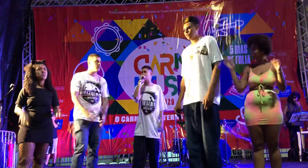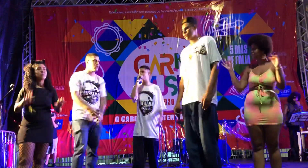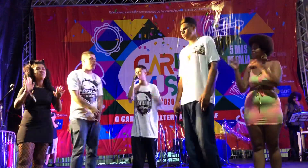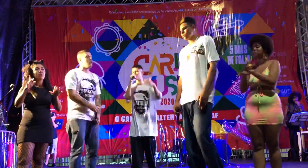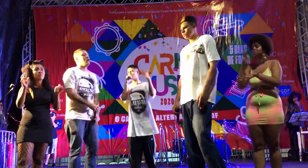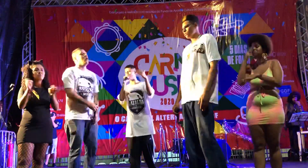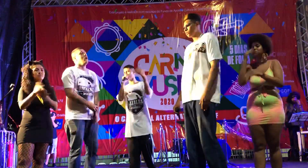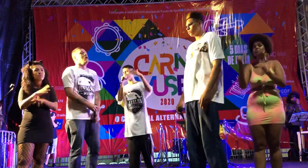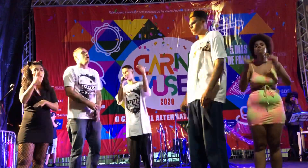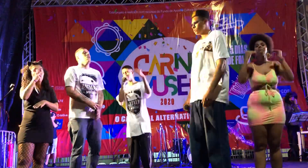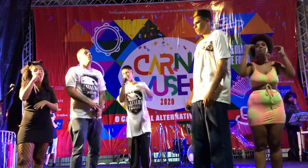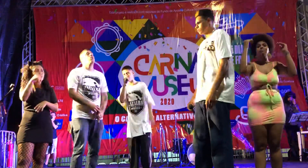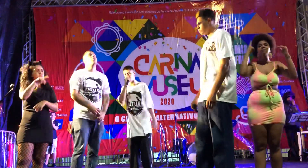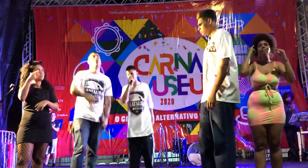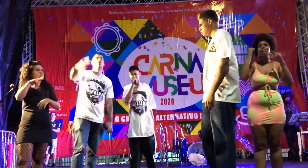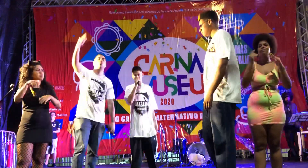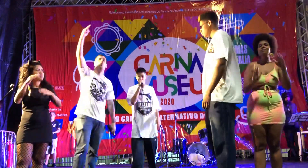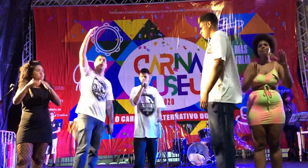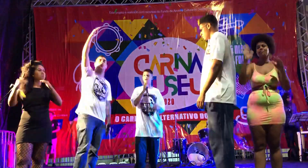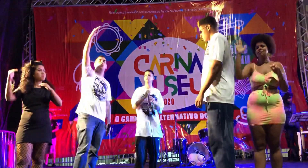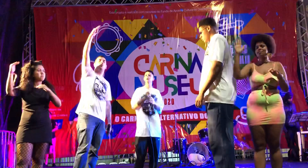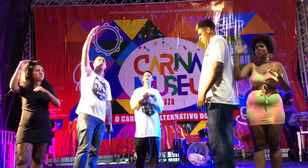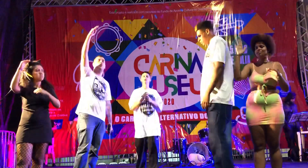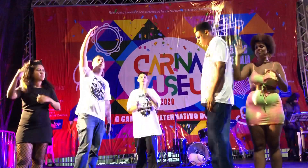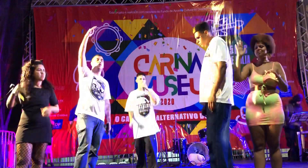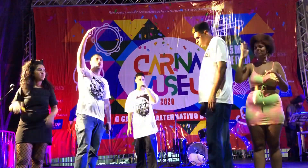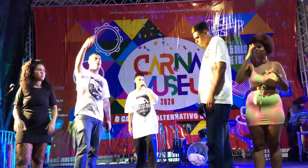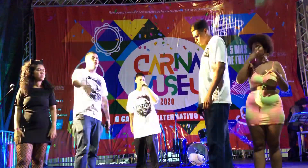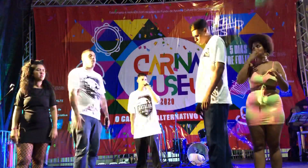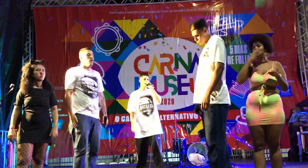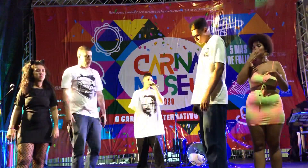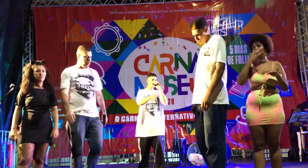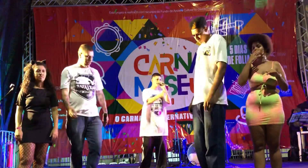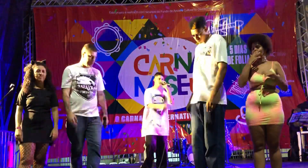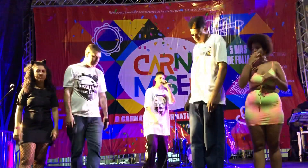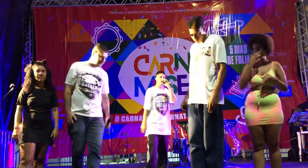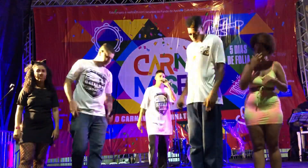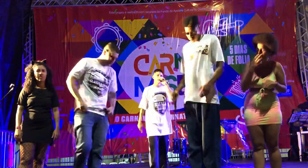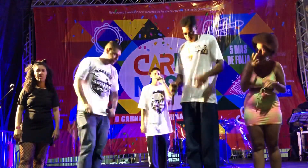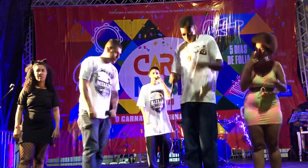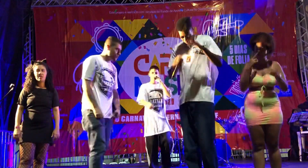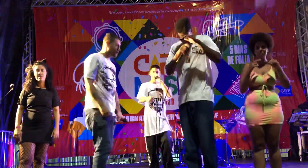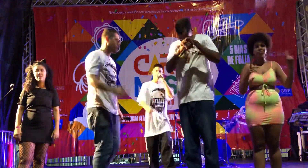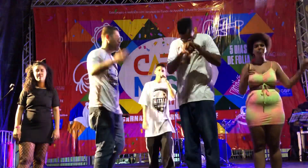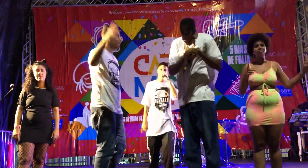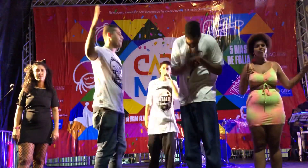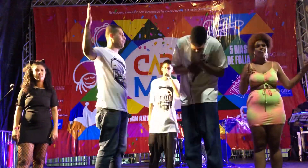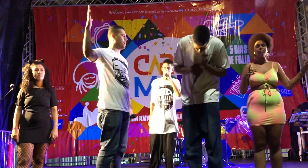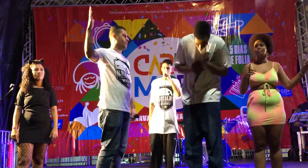Quem acha que ele foi superior, muito barulho e mão pra cima. Suavão. Hate.